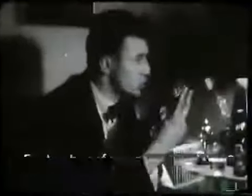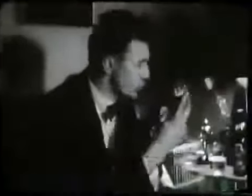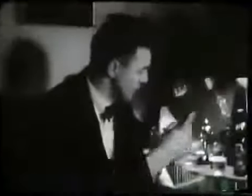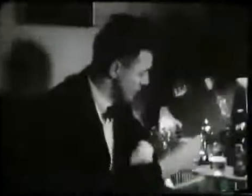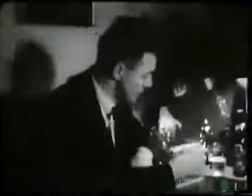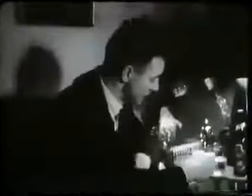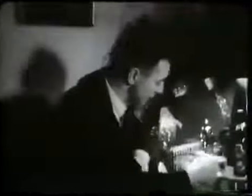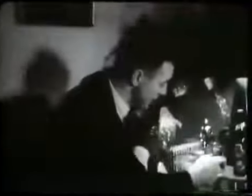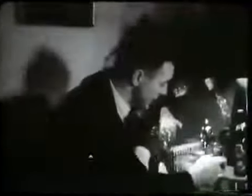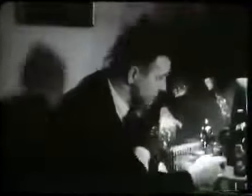Sol, glas.